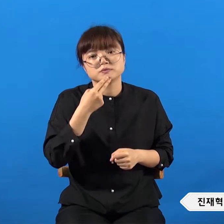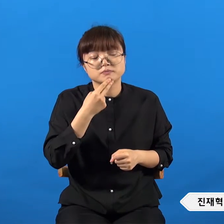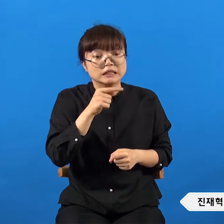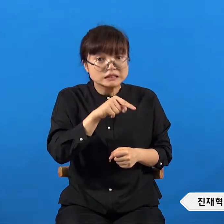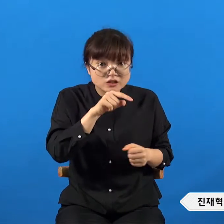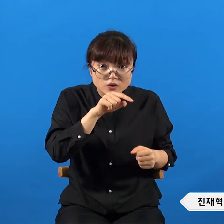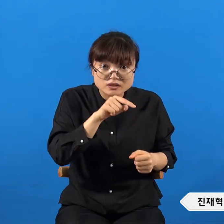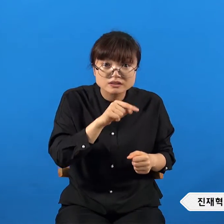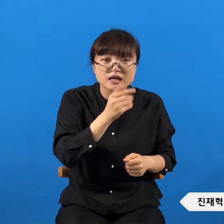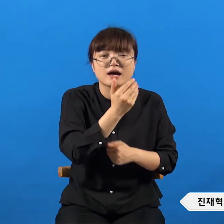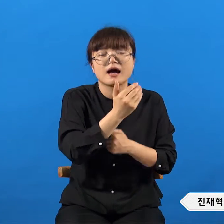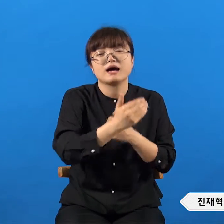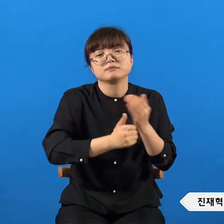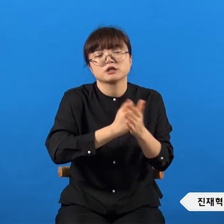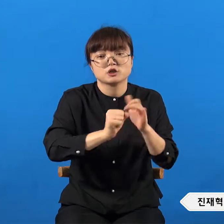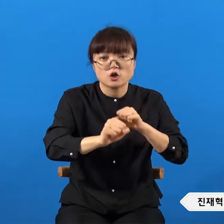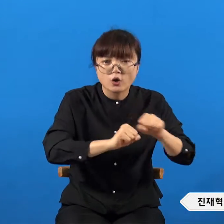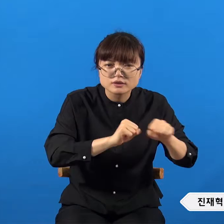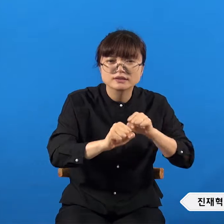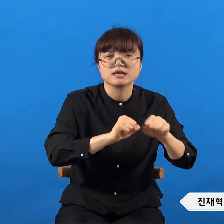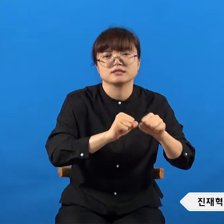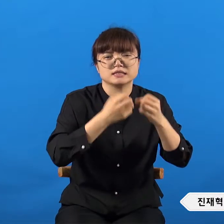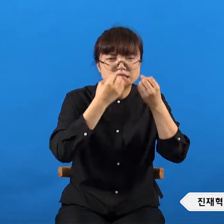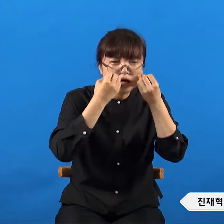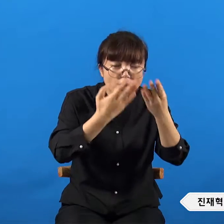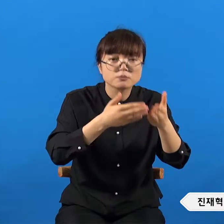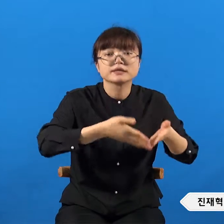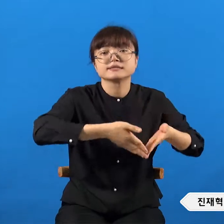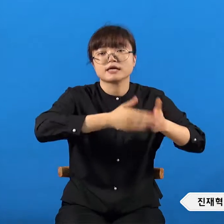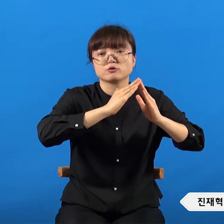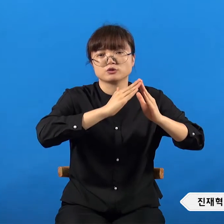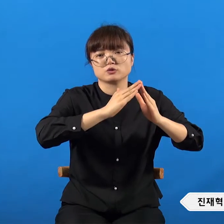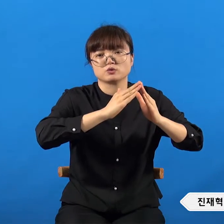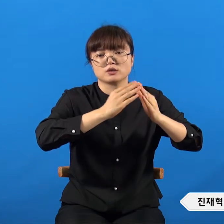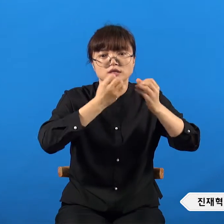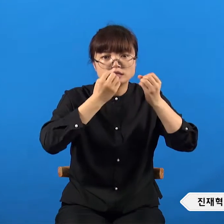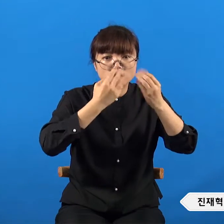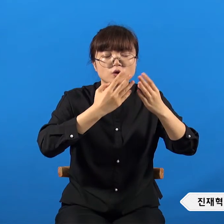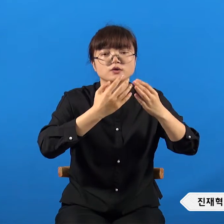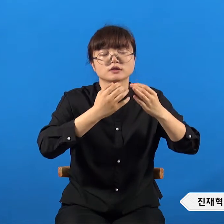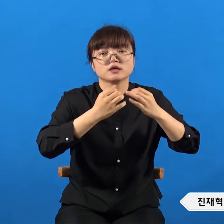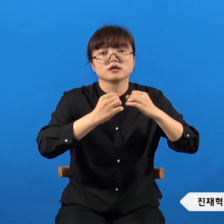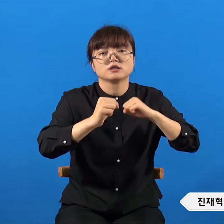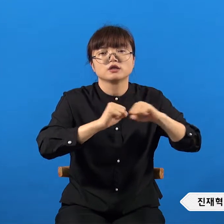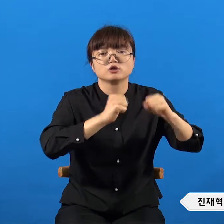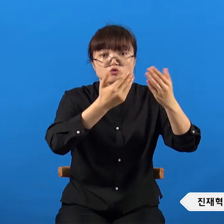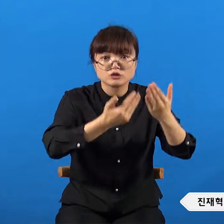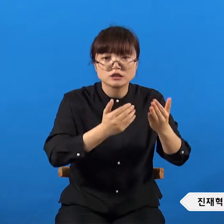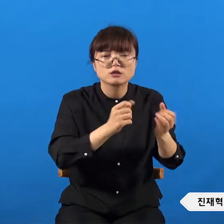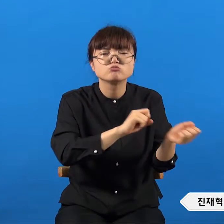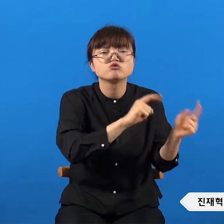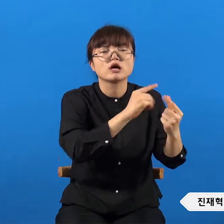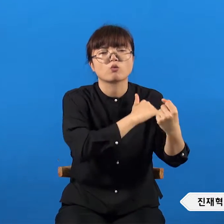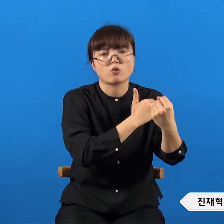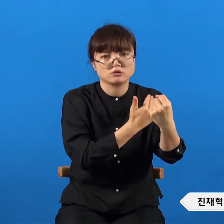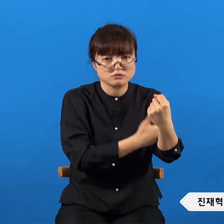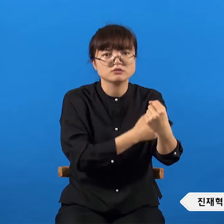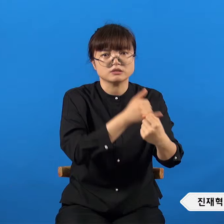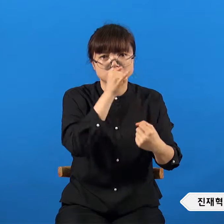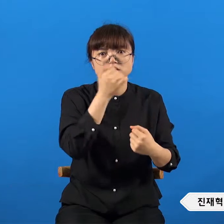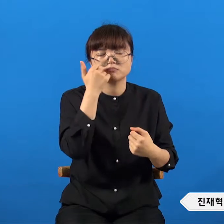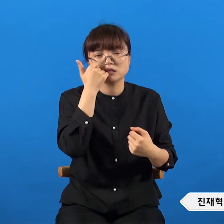거기에는 하나님께서 역사하시는 새롭게 세우시고 생명을 주시는 부활의 권능이